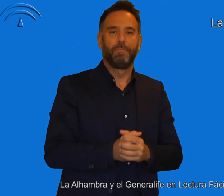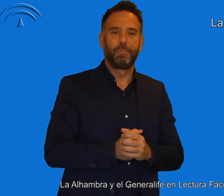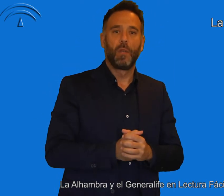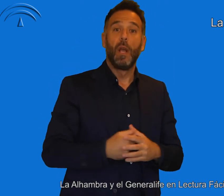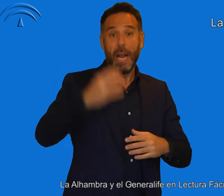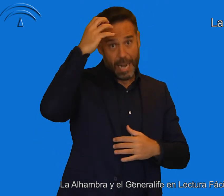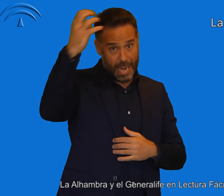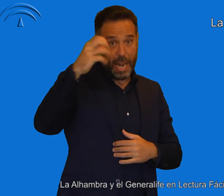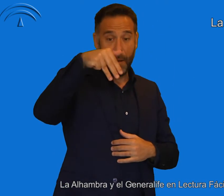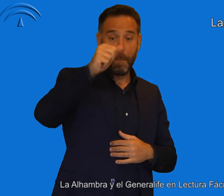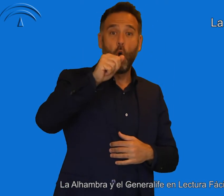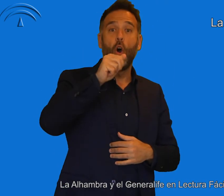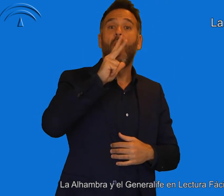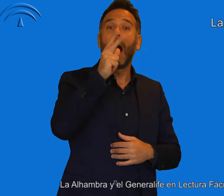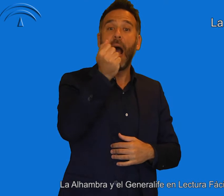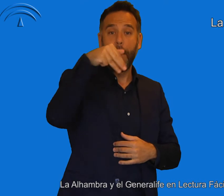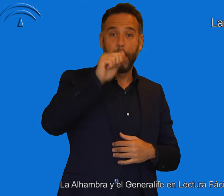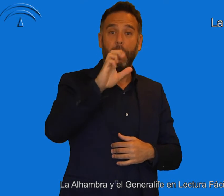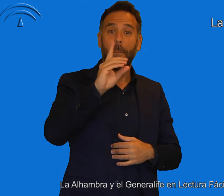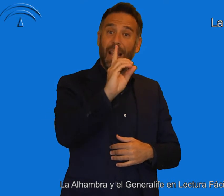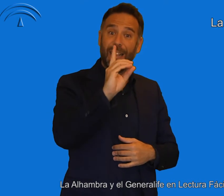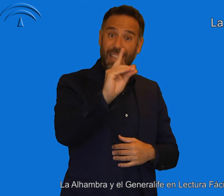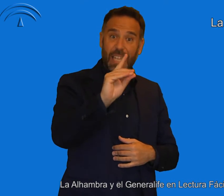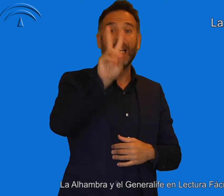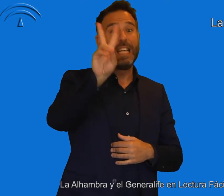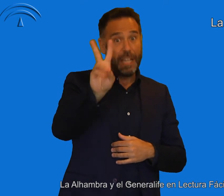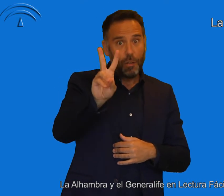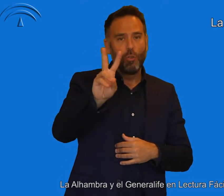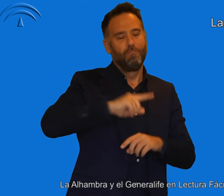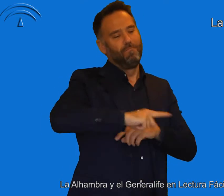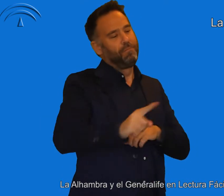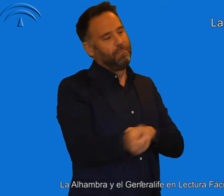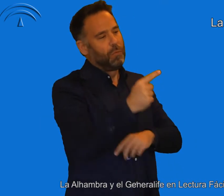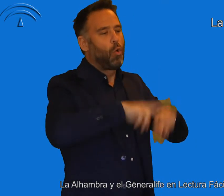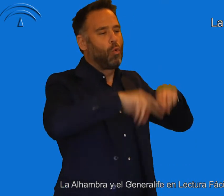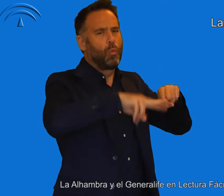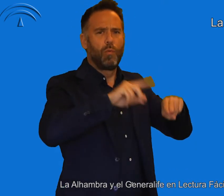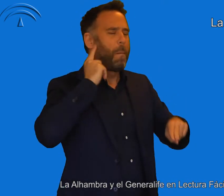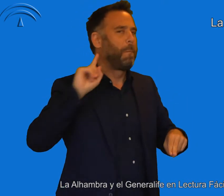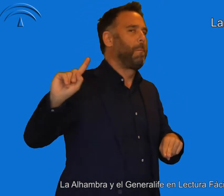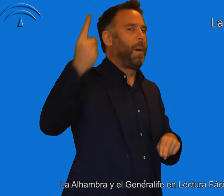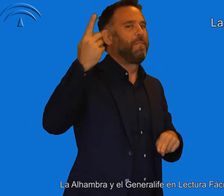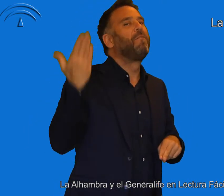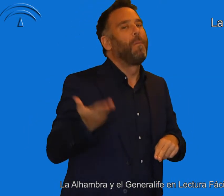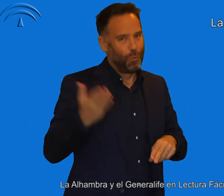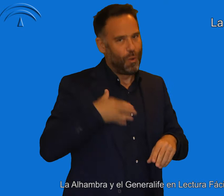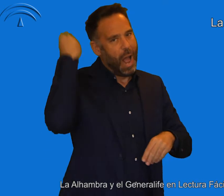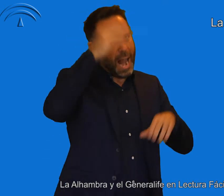Palacio de los Leones. El sultán Mohamed V mandó construir este palacio, el más famoso de la Alhambra.